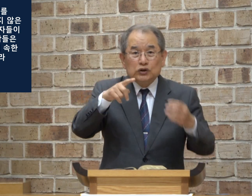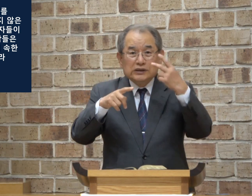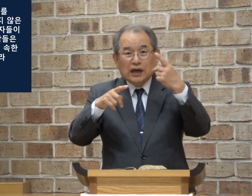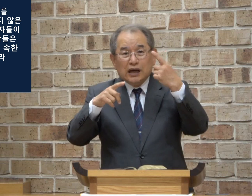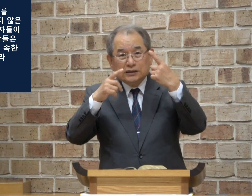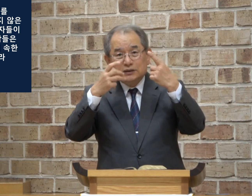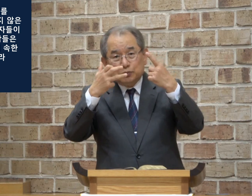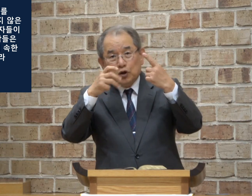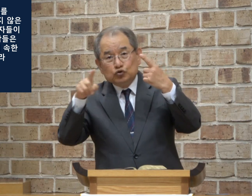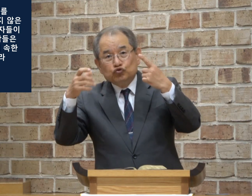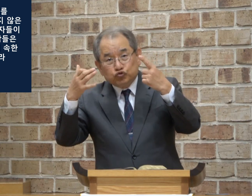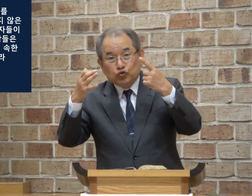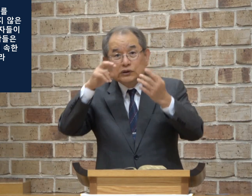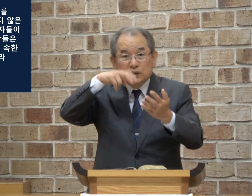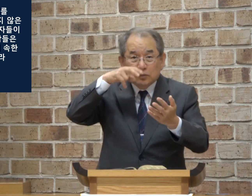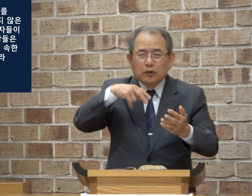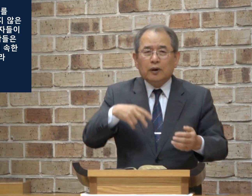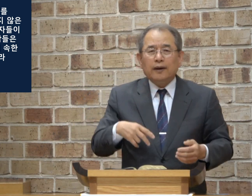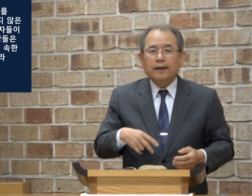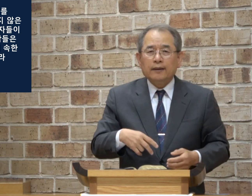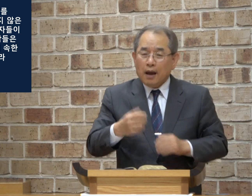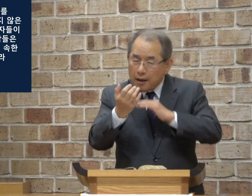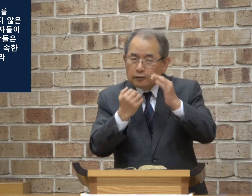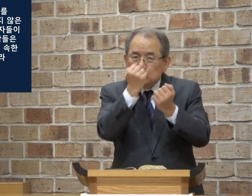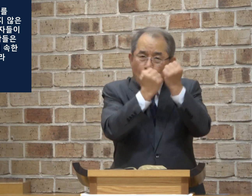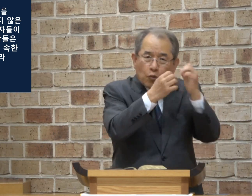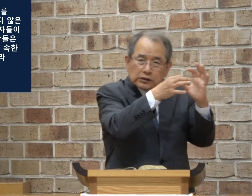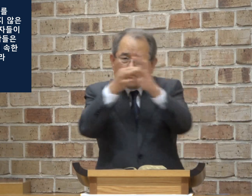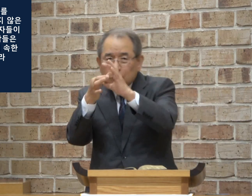유다서 1장 18절부터 19절 말씀이에요.